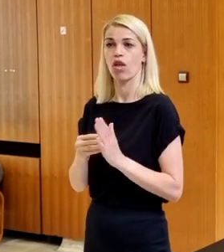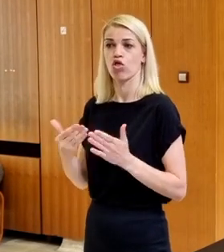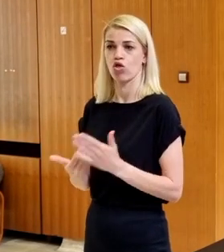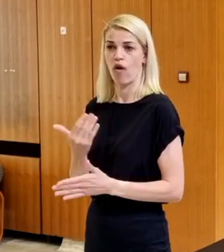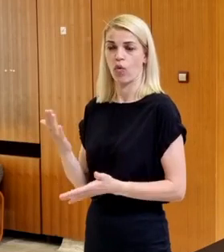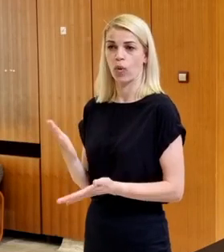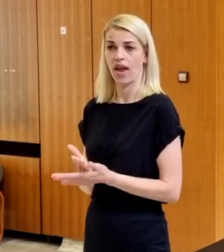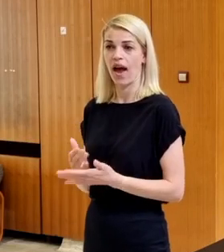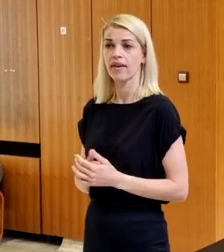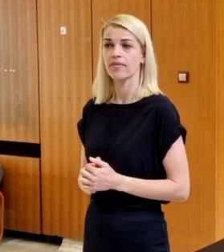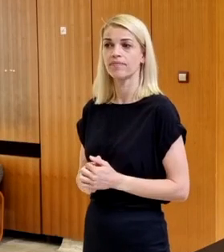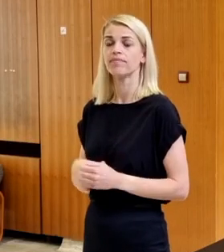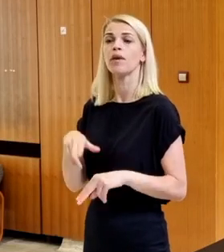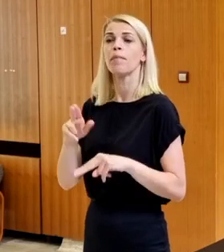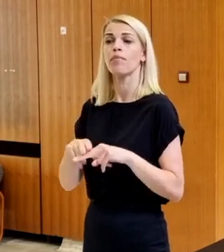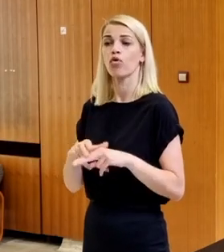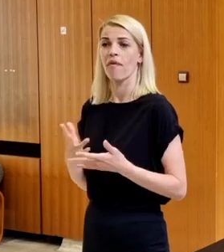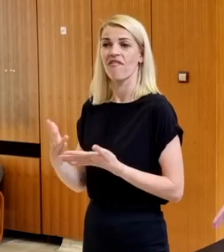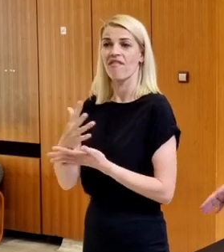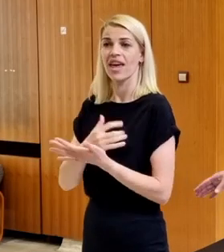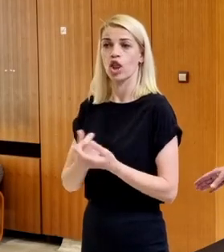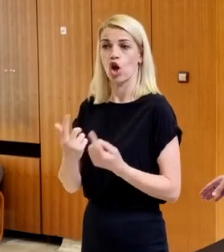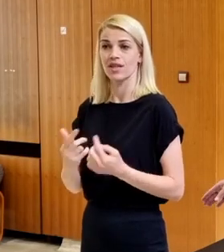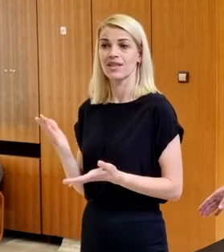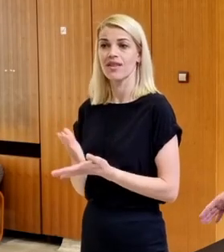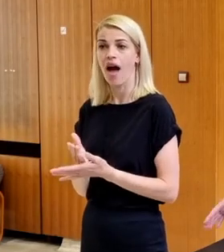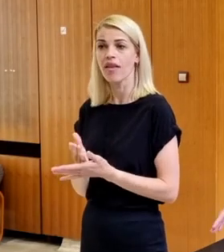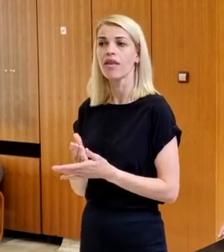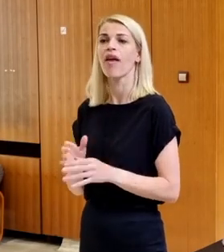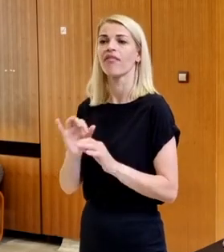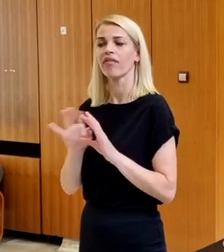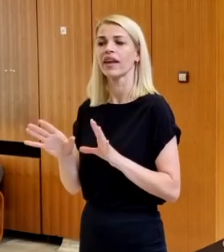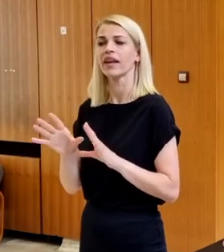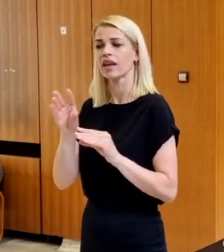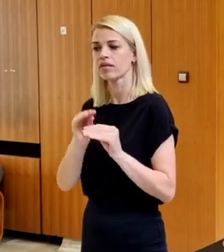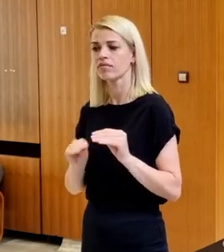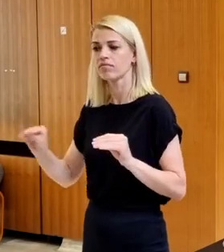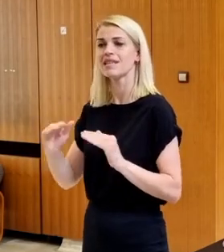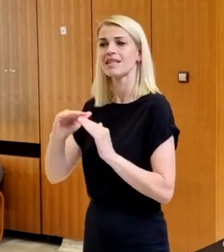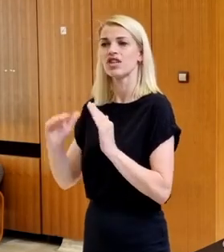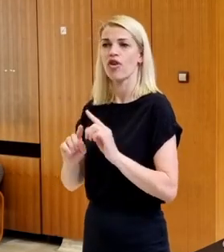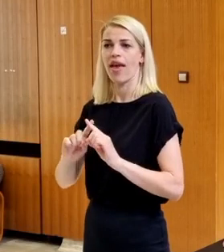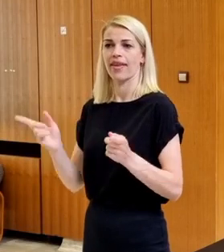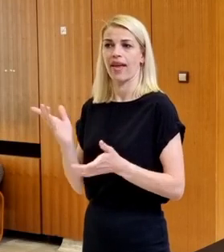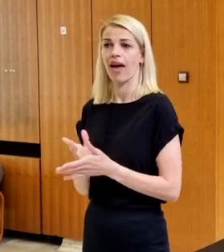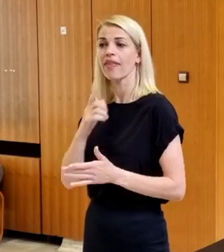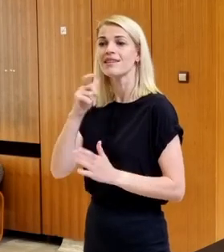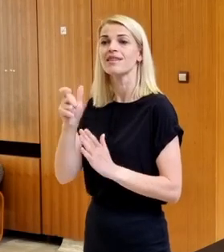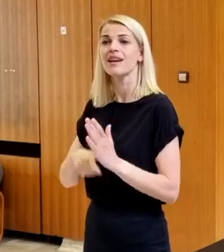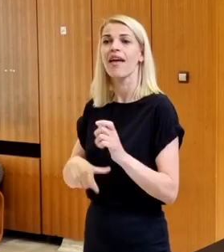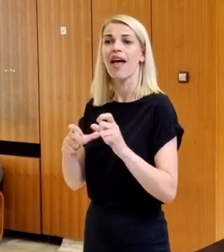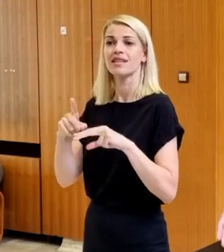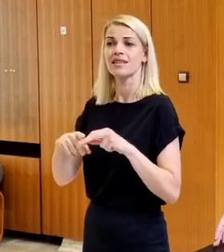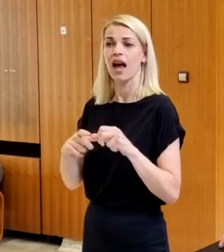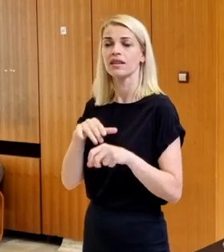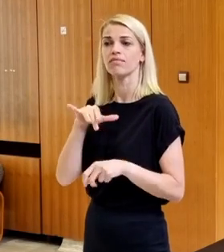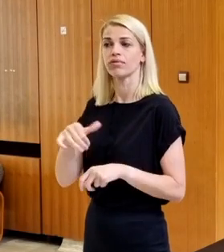daň, tak aby výnosy z tej dane išli na zníženie inej dane. Strana SaS je